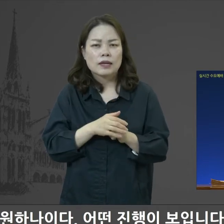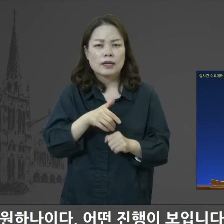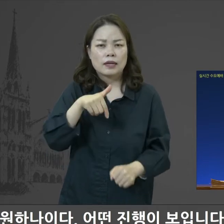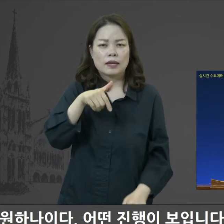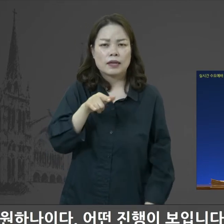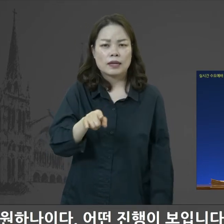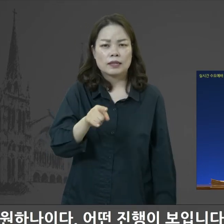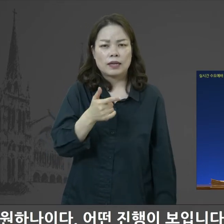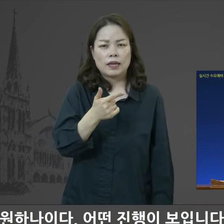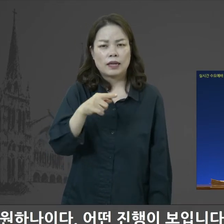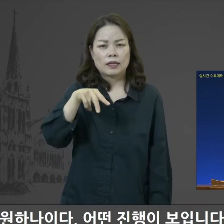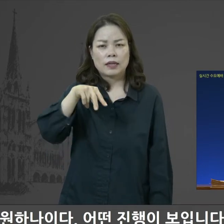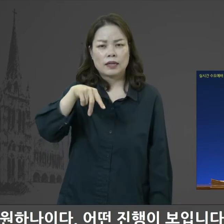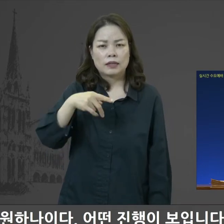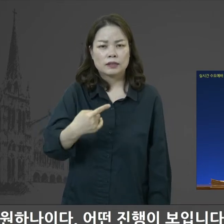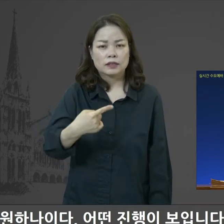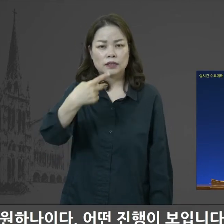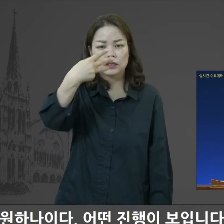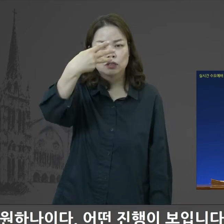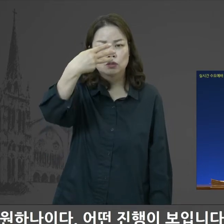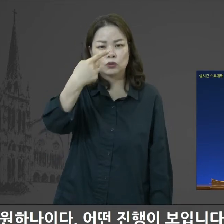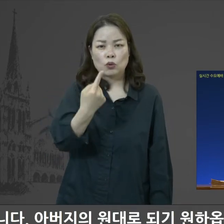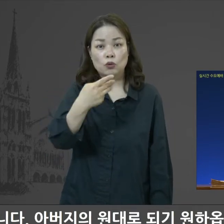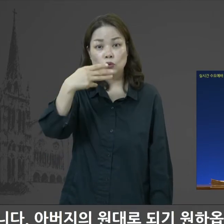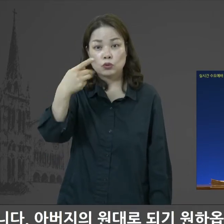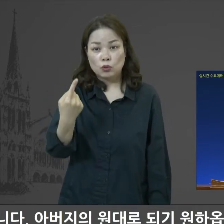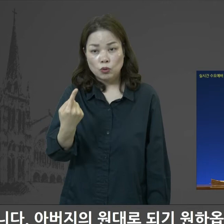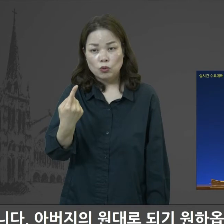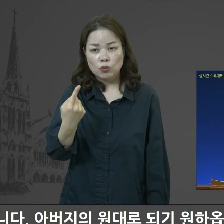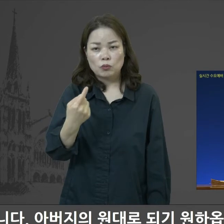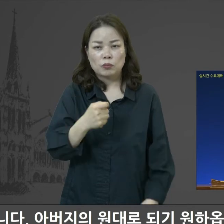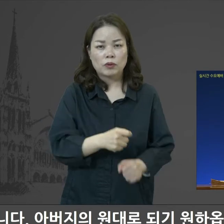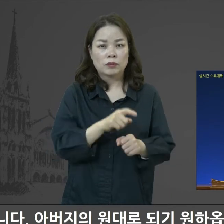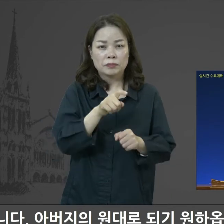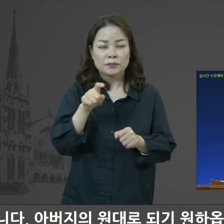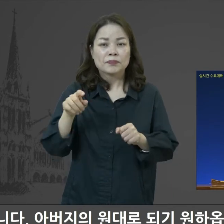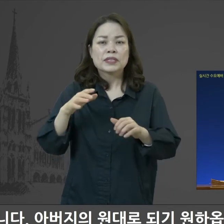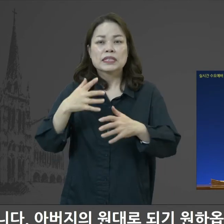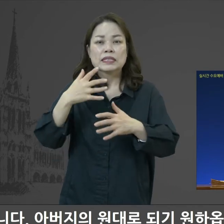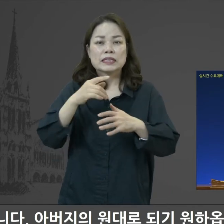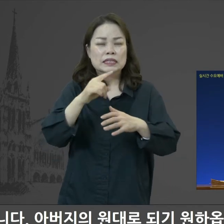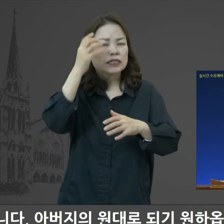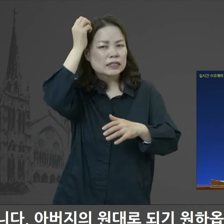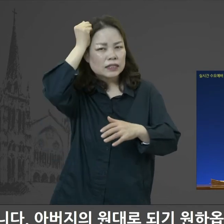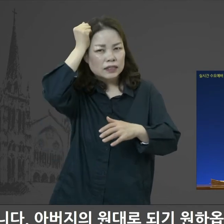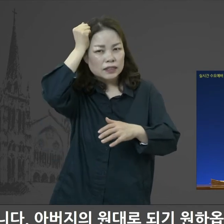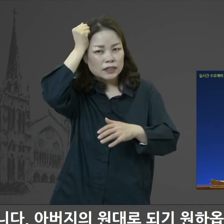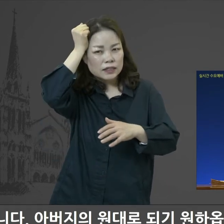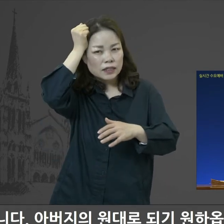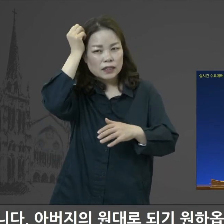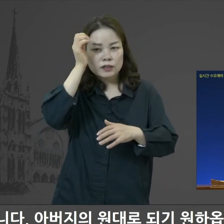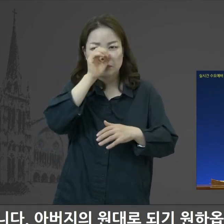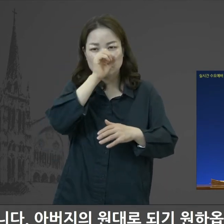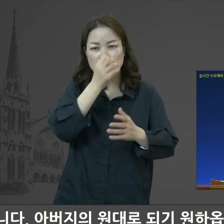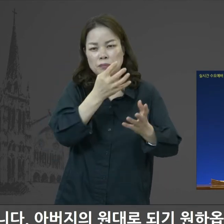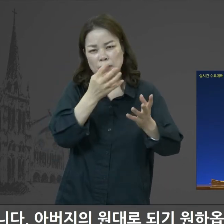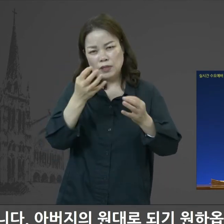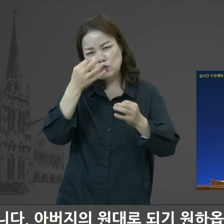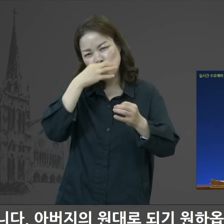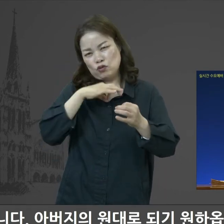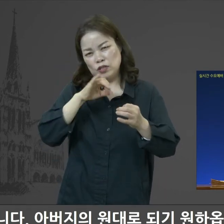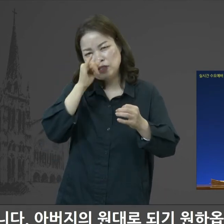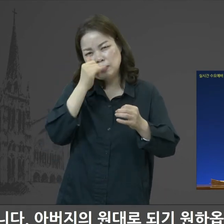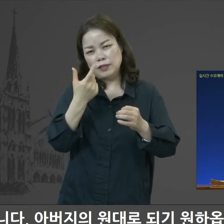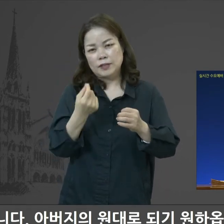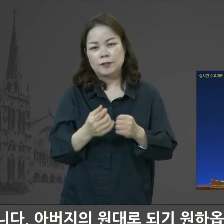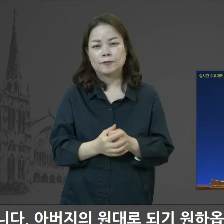게네세토토 텔레마수라고 합니다. 여러분 익숙하지 않지만 이 계절에 기억해 두시면 많은 유익이 있을 것